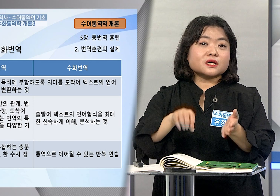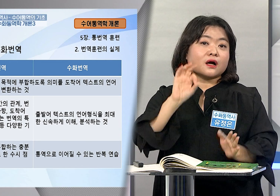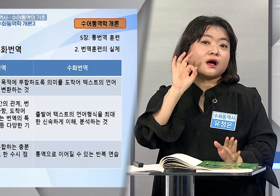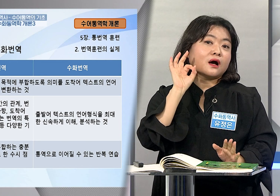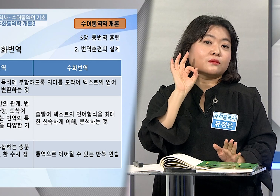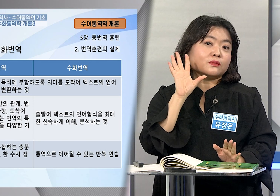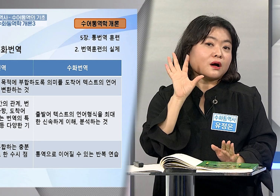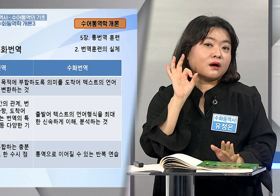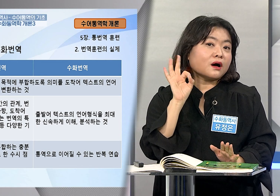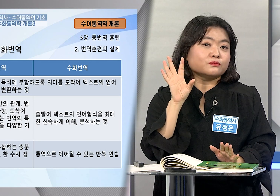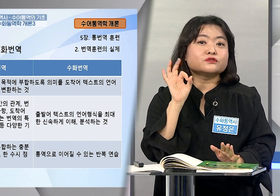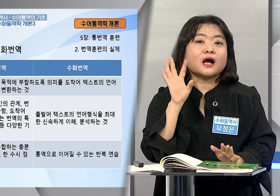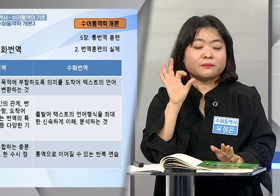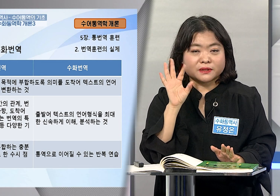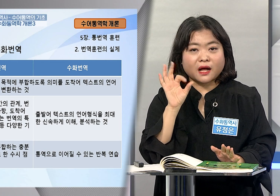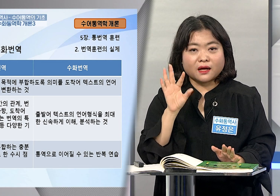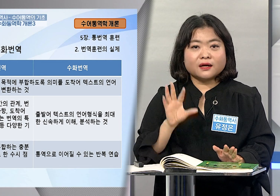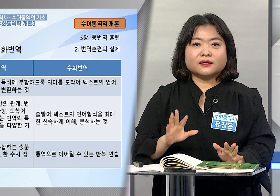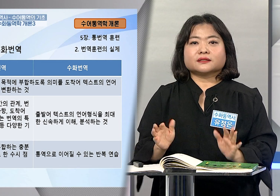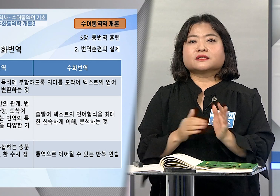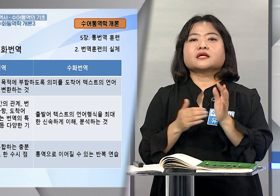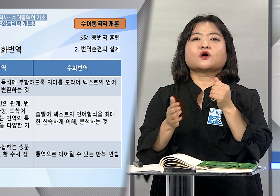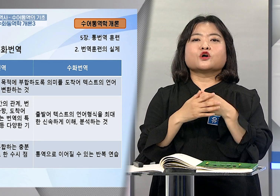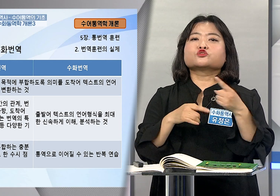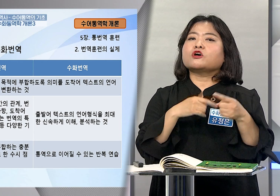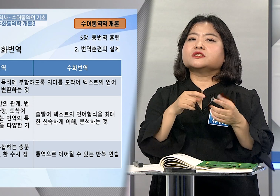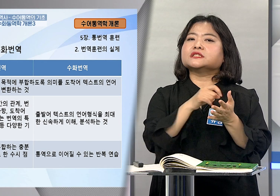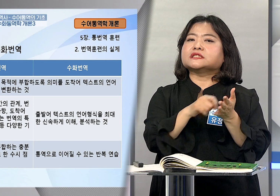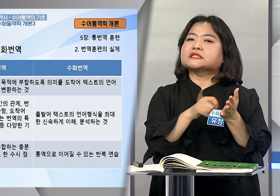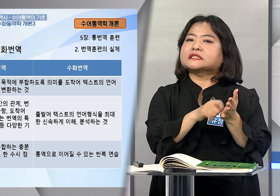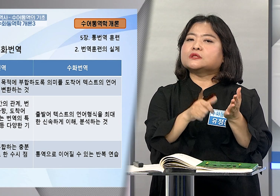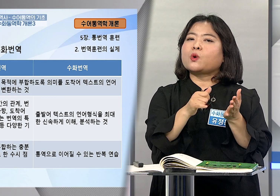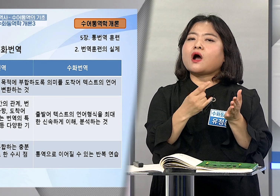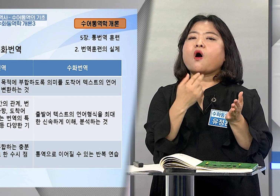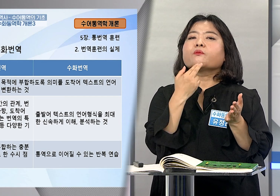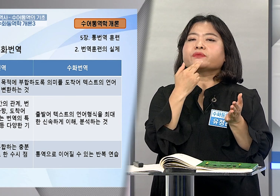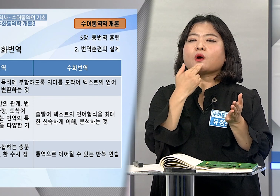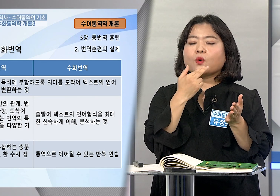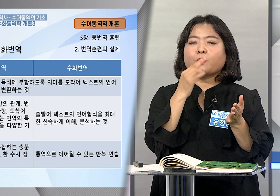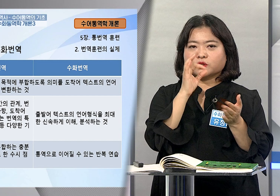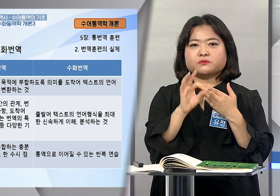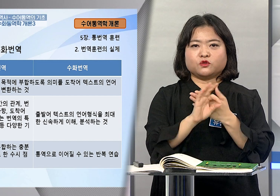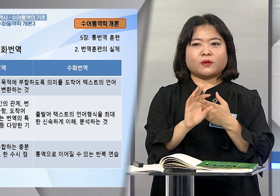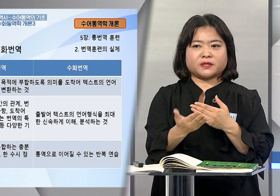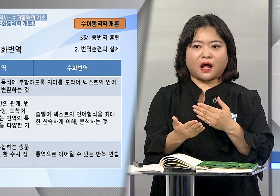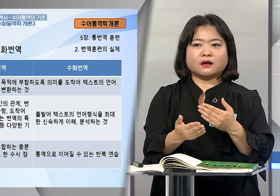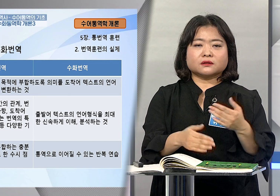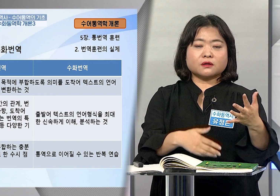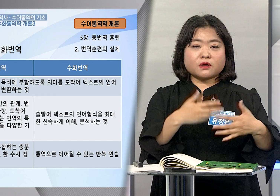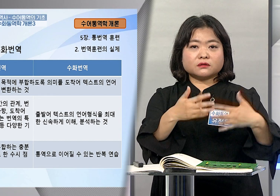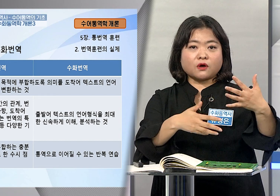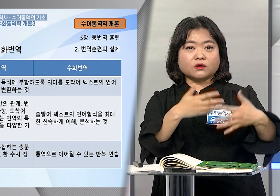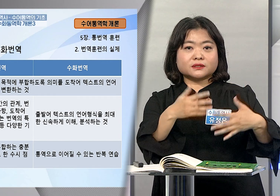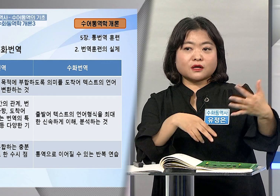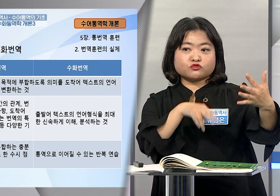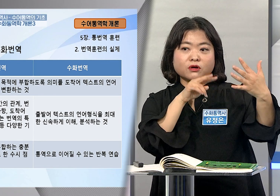쓰기가 불가합니다. 그래서 수어는 기호가 없다고 보시면 됩니다. 그러면 영상 수어를